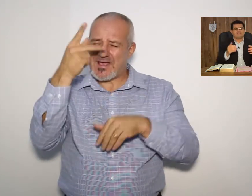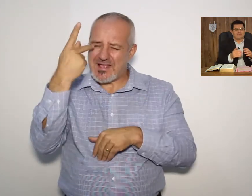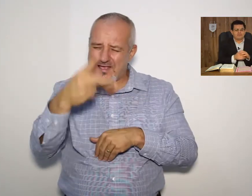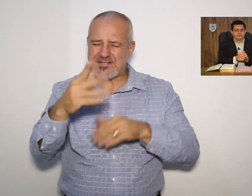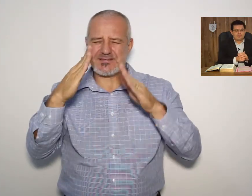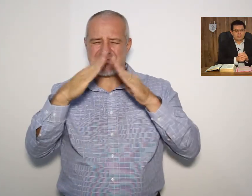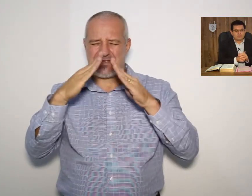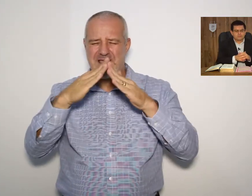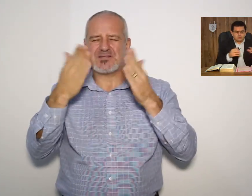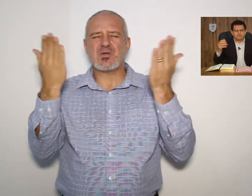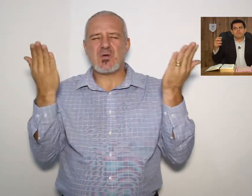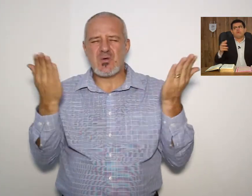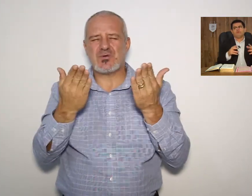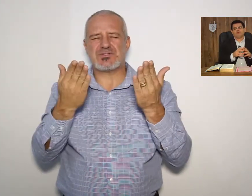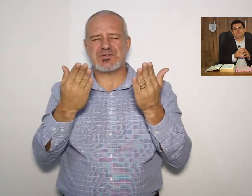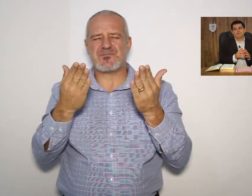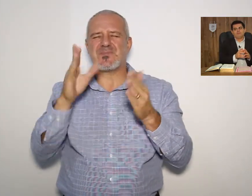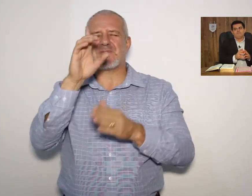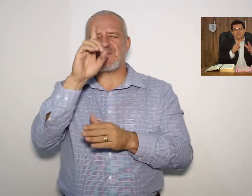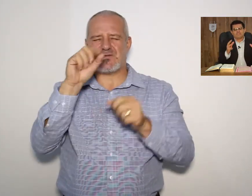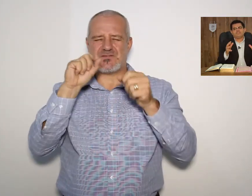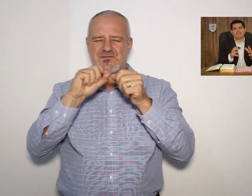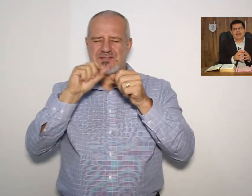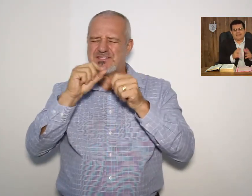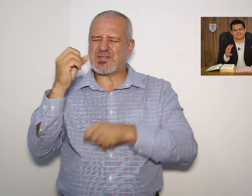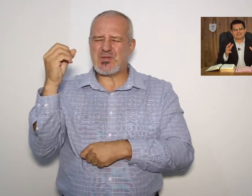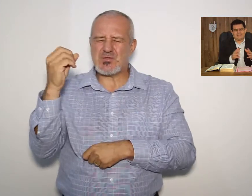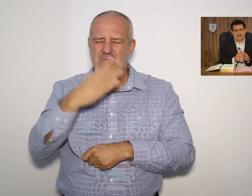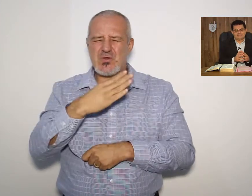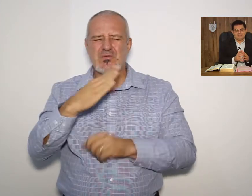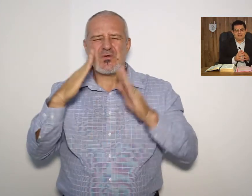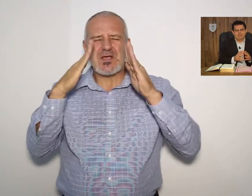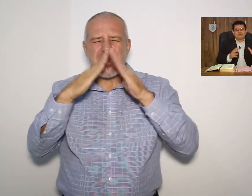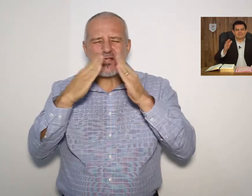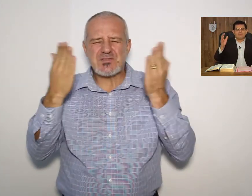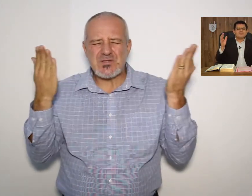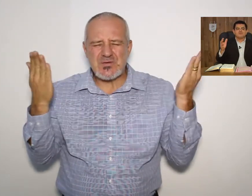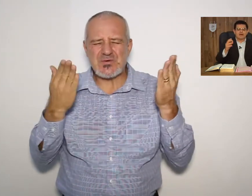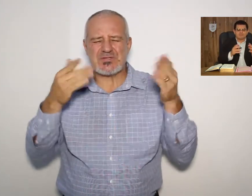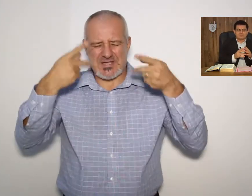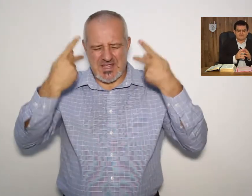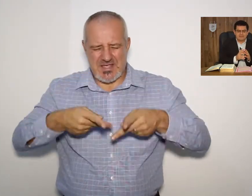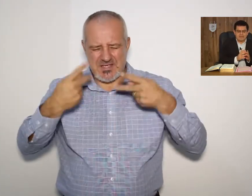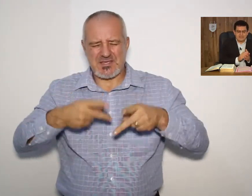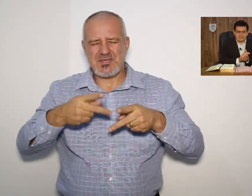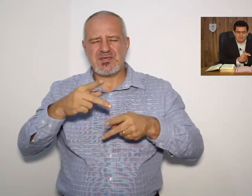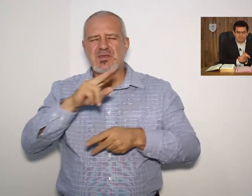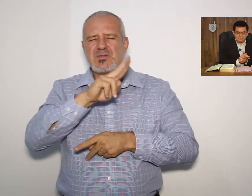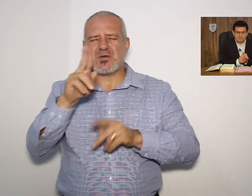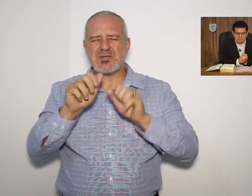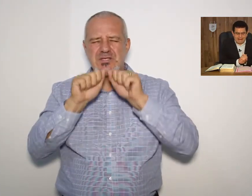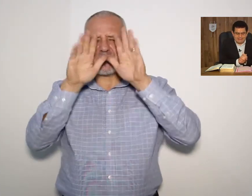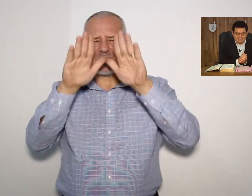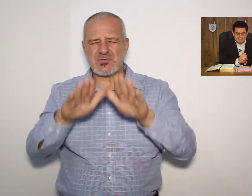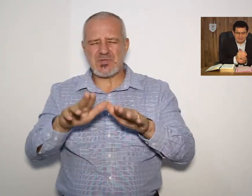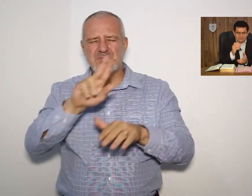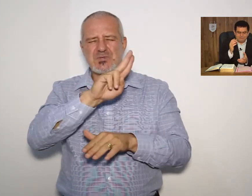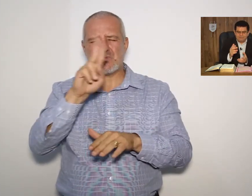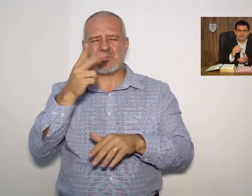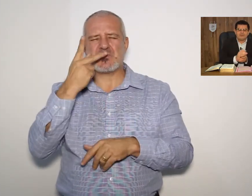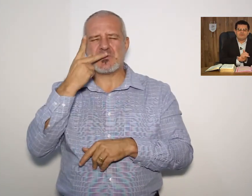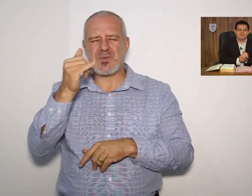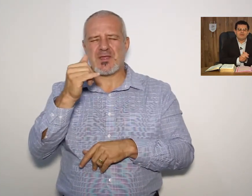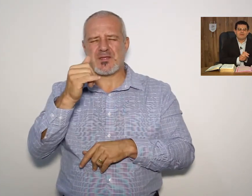está fazendo tudo novo neste lar, nesta casa. Nós abençoamos em nome do Pai,